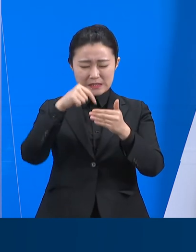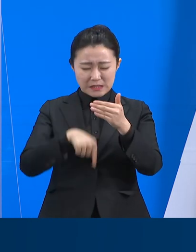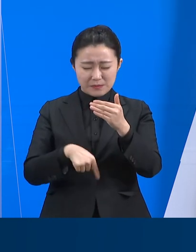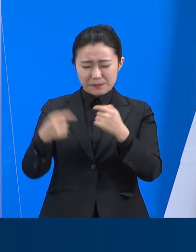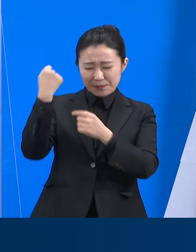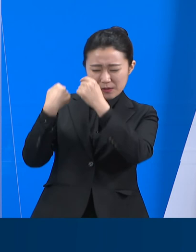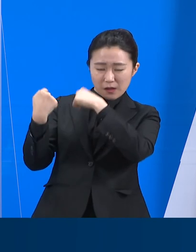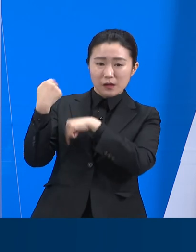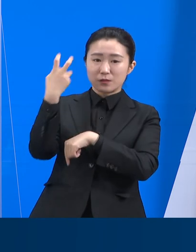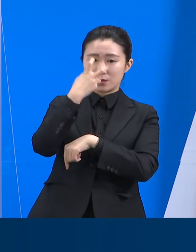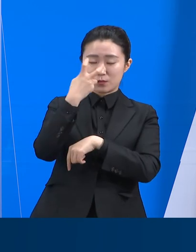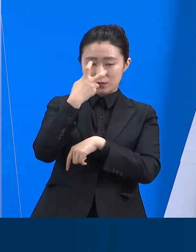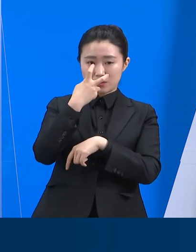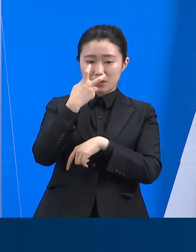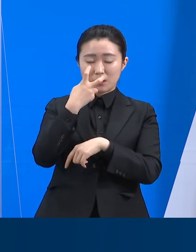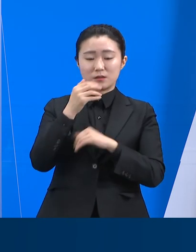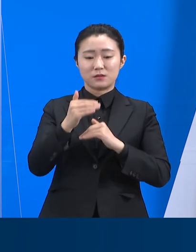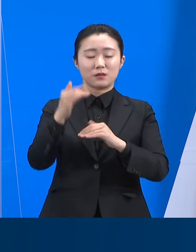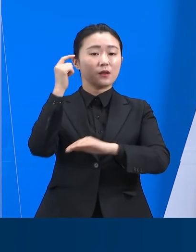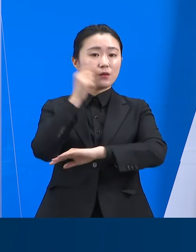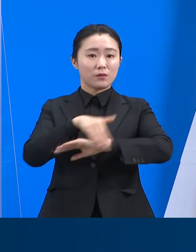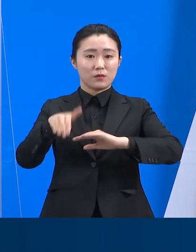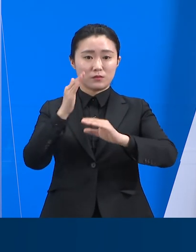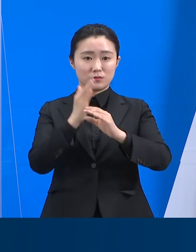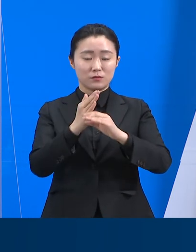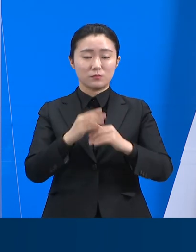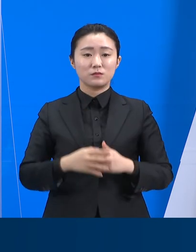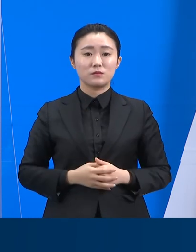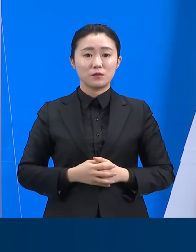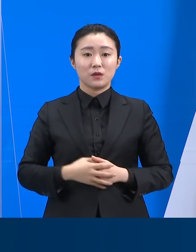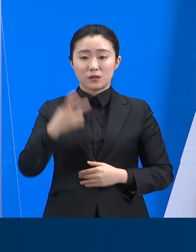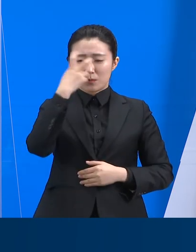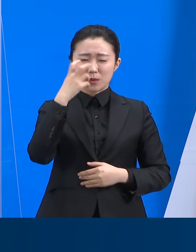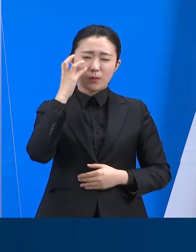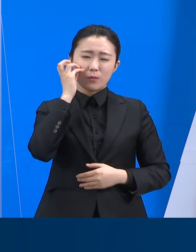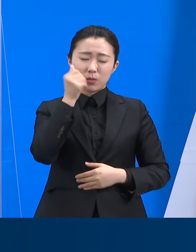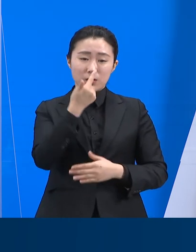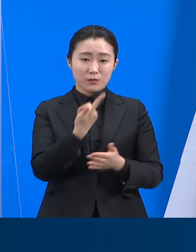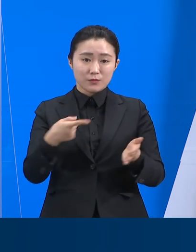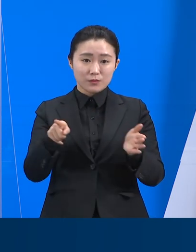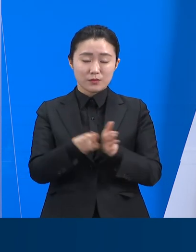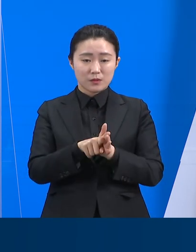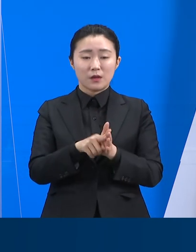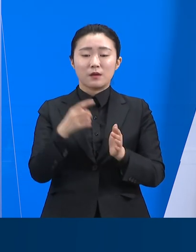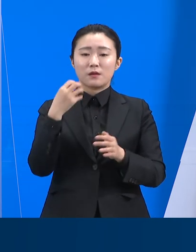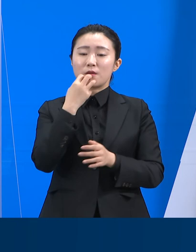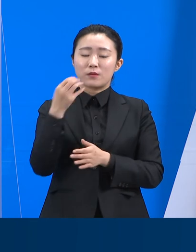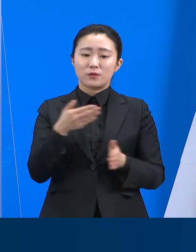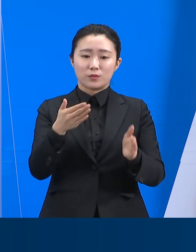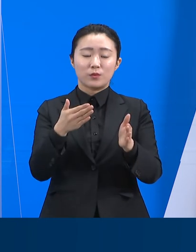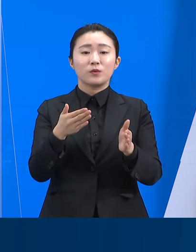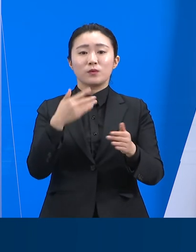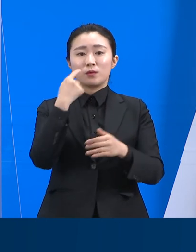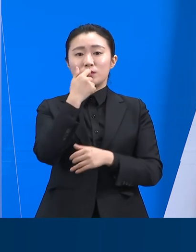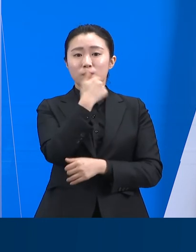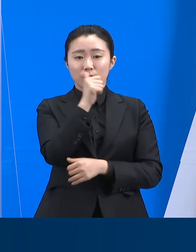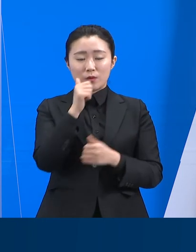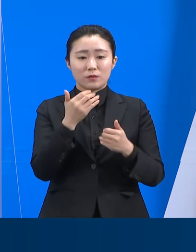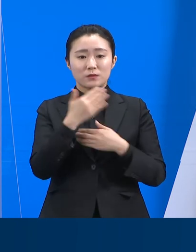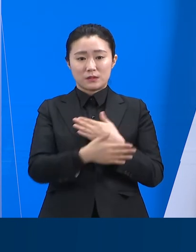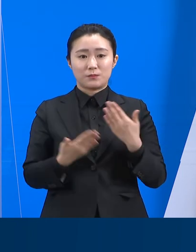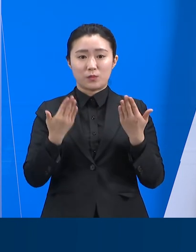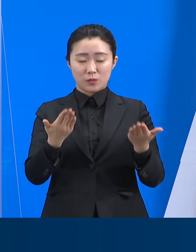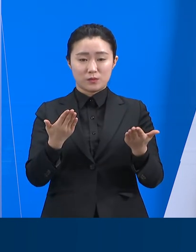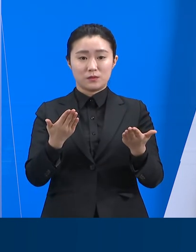계획입니다. 원활한 조사를 위해 경기도 통역자원봉사단에 지원 요청하였으며, 정부도 신속한